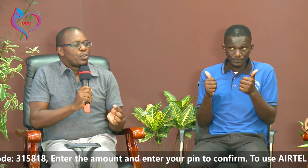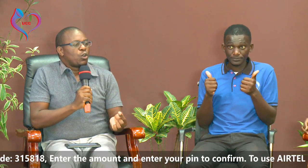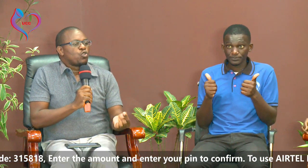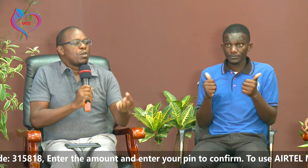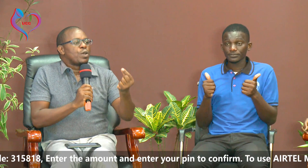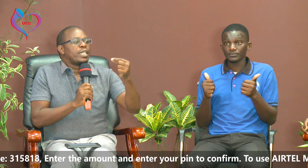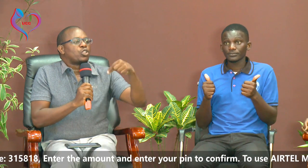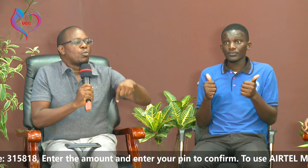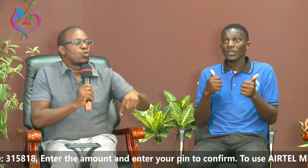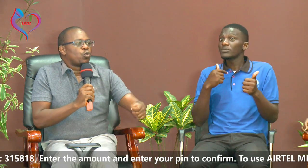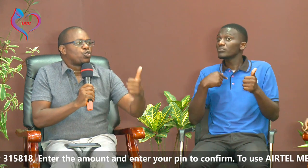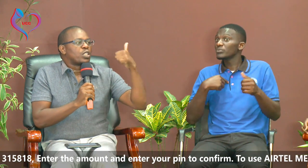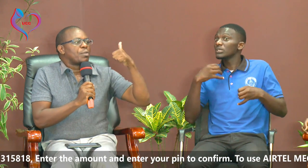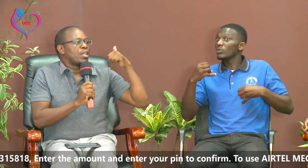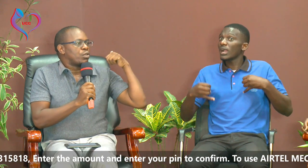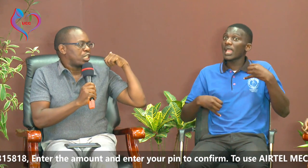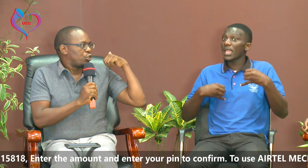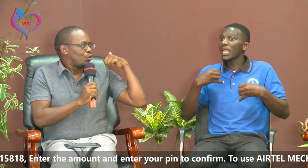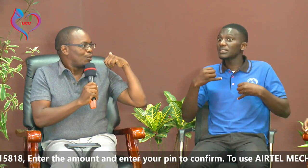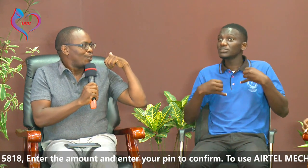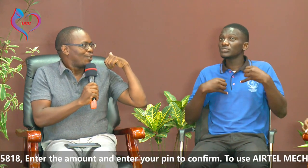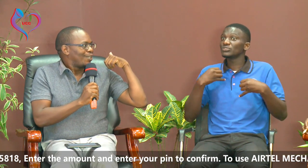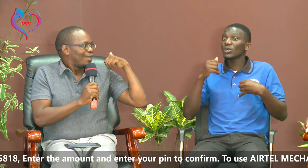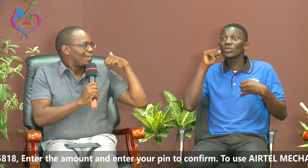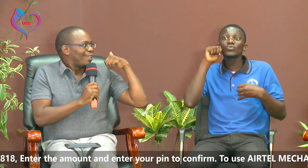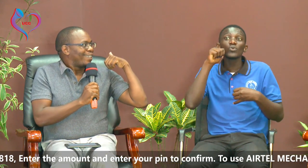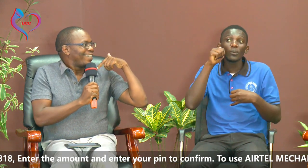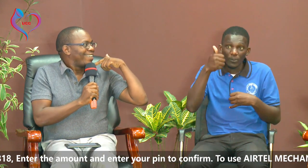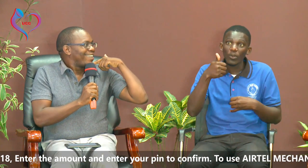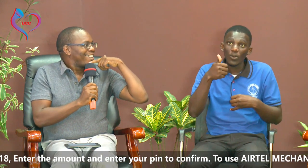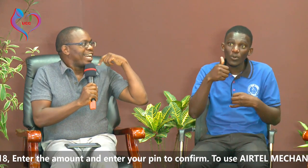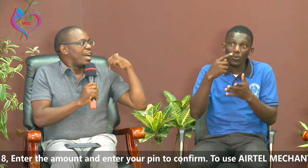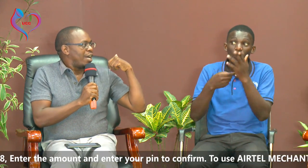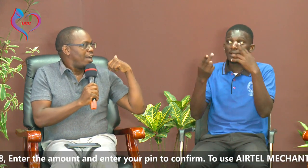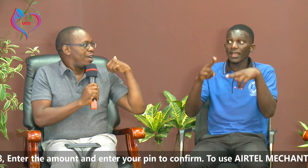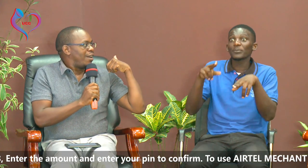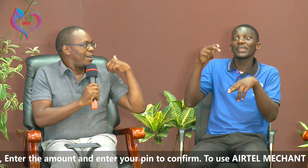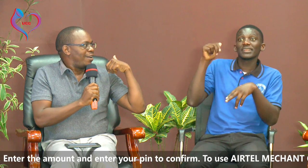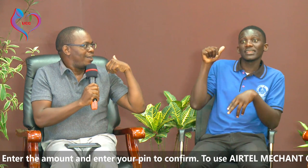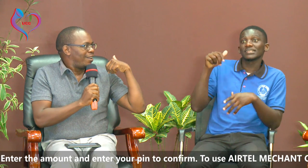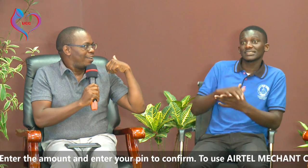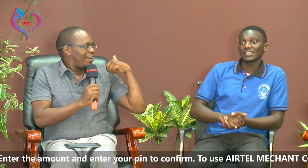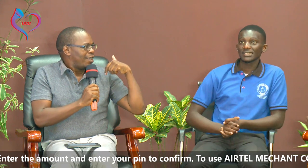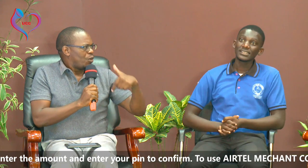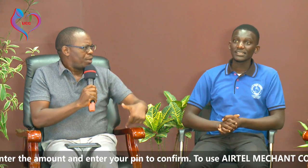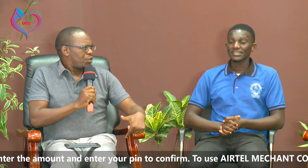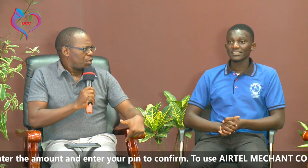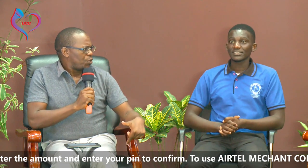Nja kunyumirwa encho omuntu okuzijukiza bye nakoze jo. Okay. Ojja kuchusa history wo. Ojja kuchusa. Olabye leero bwe luli